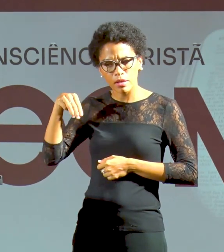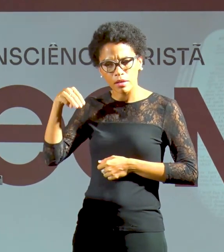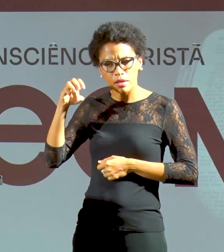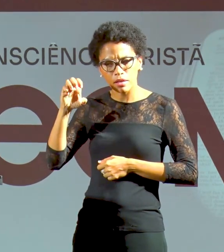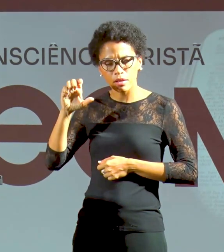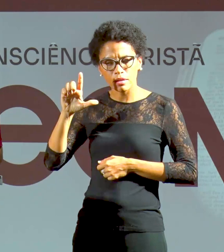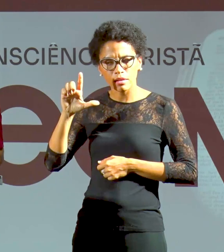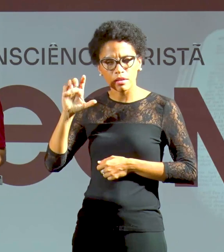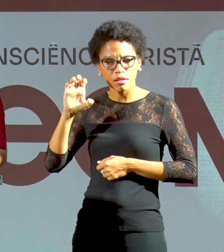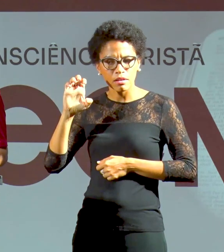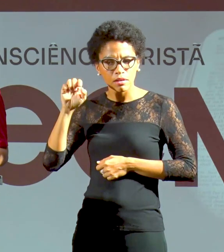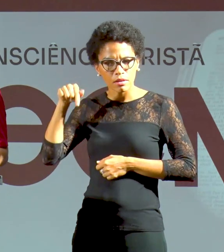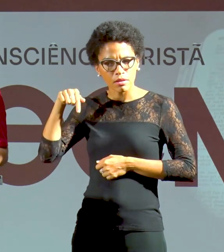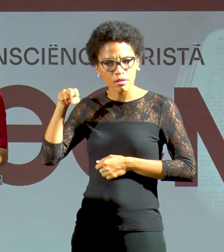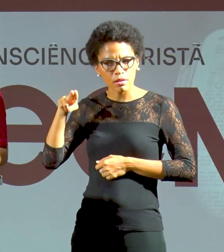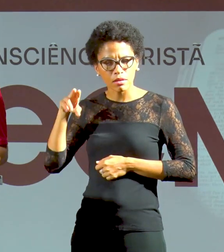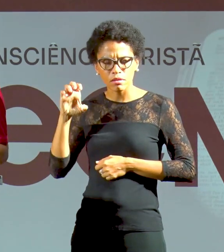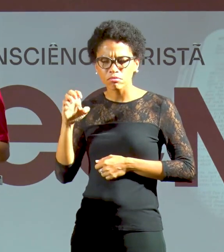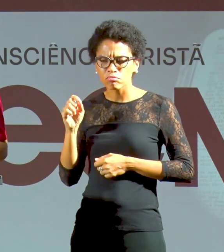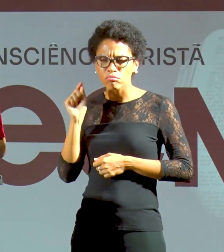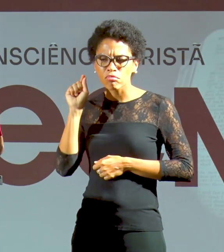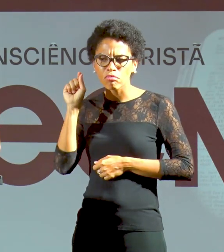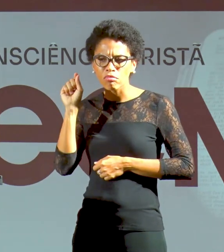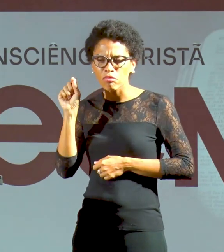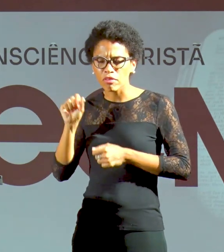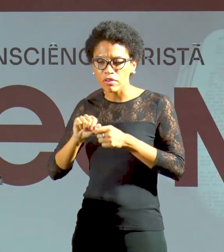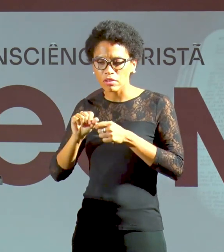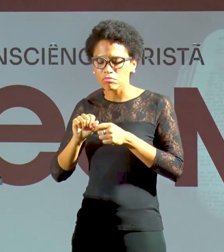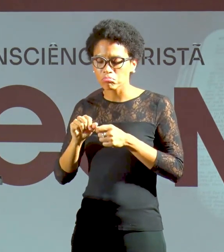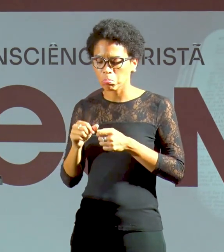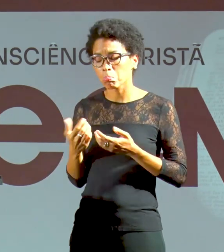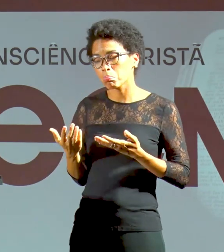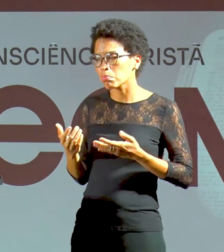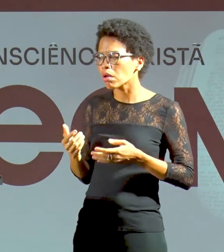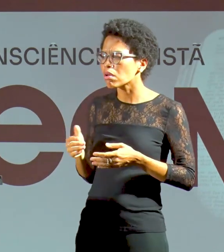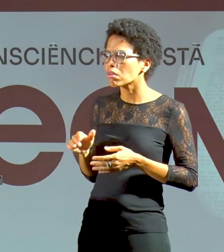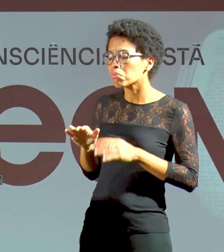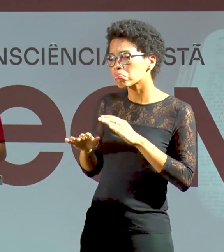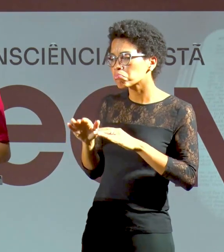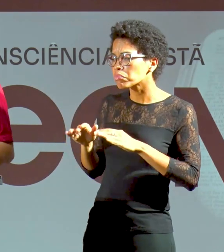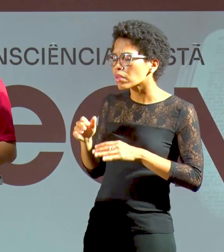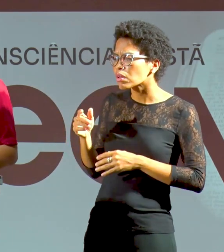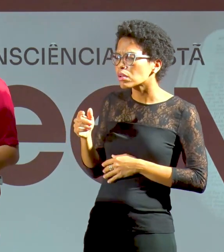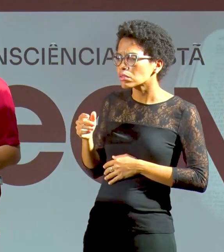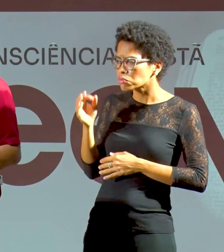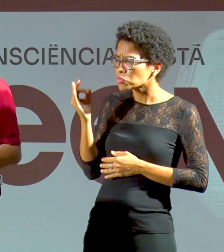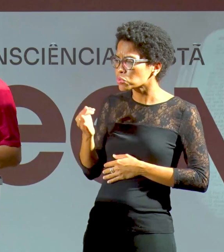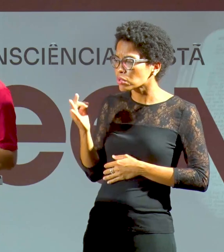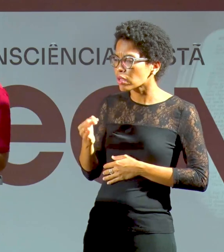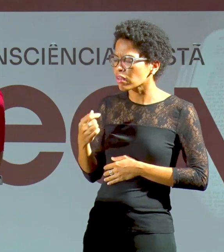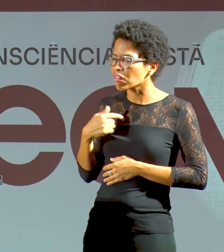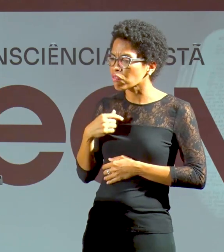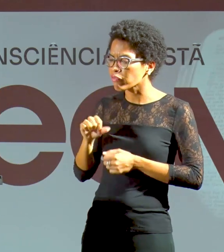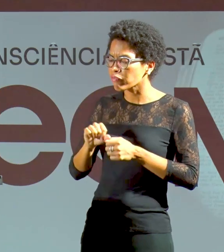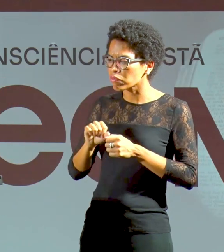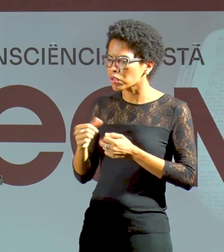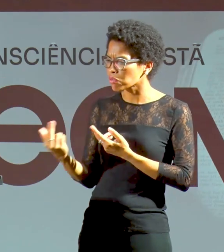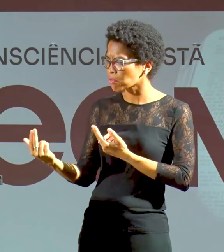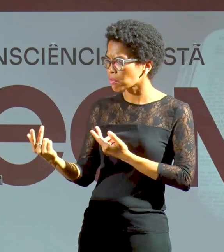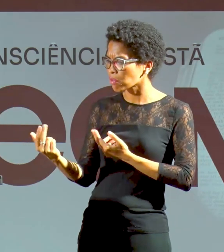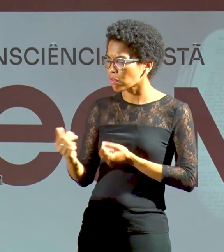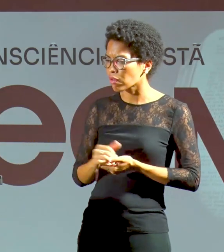parece que ele fez o certo acredito que eu faria também isso afinal